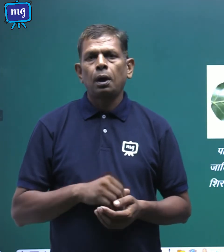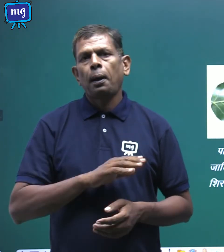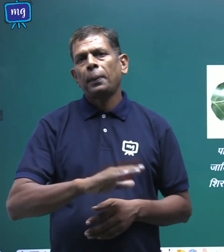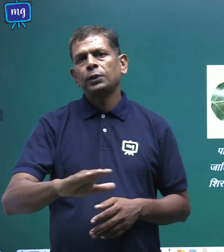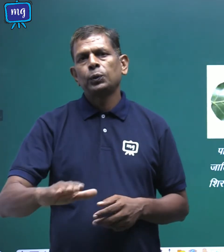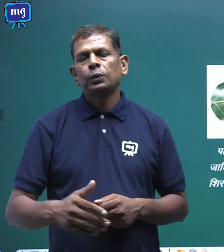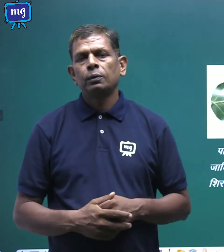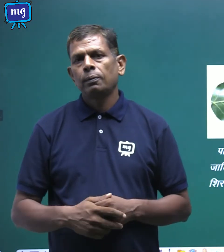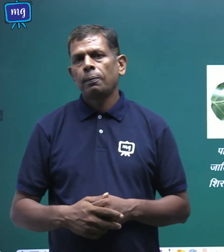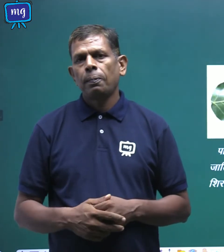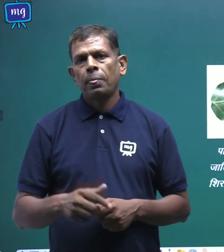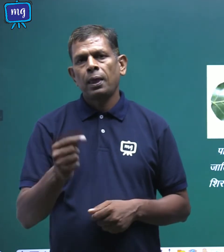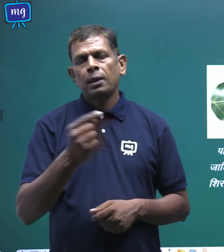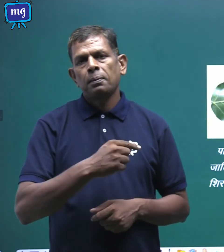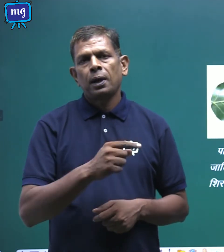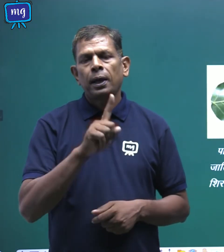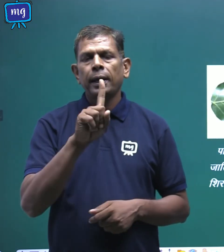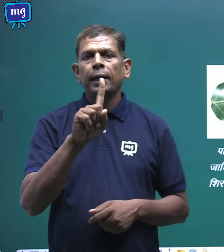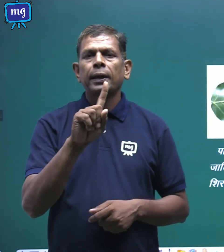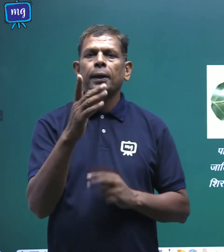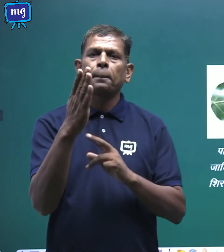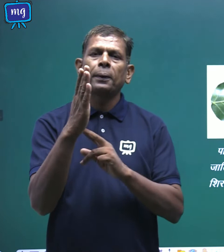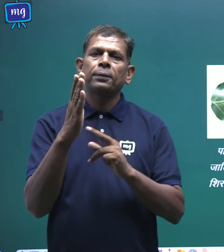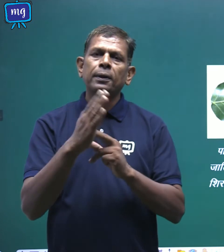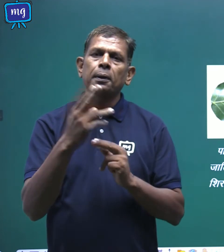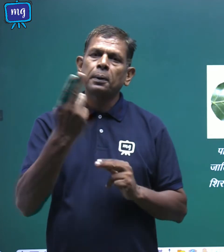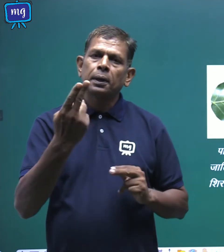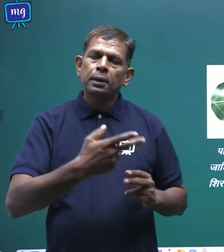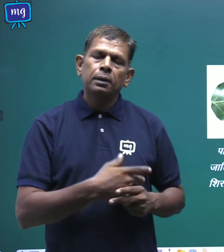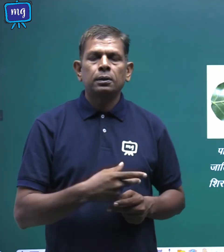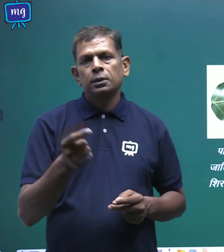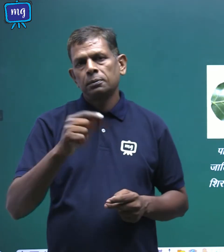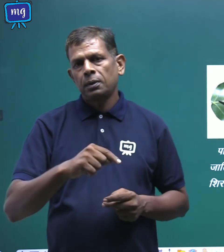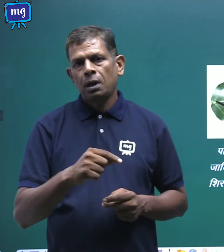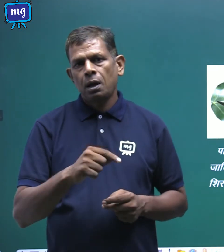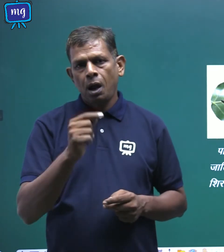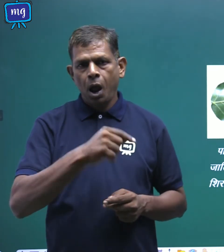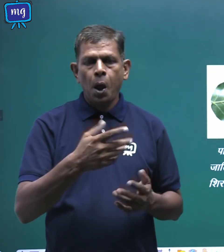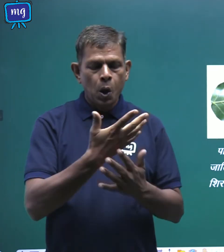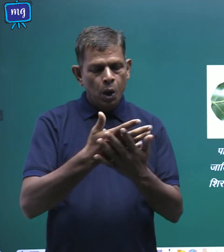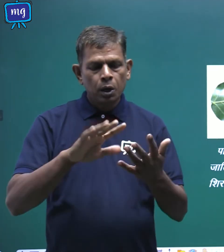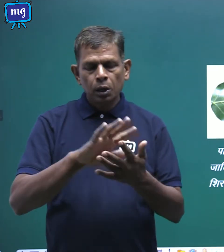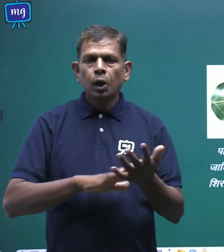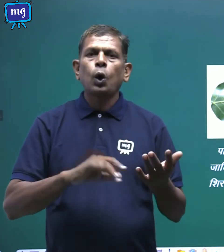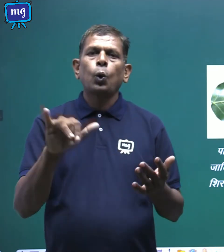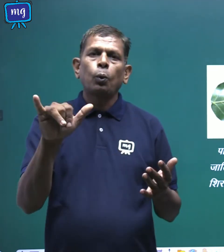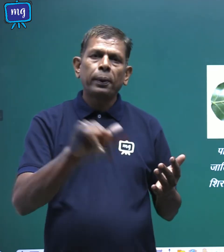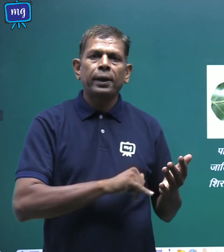बच्चों, इसमें आप एक पत्ती बनाएंगे जिसमें आप जालिका रूपी